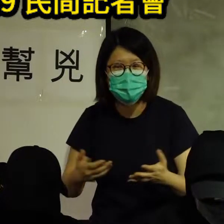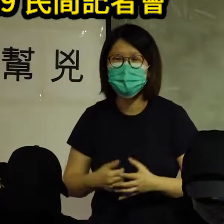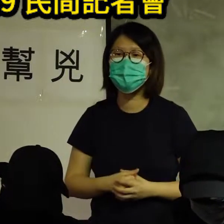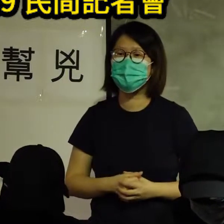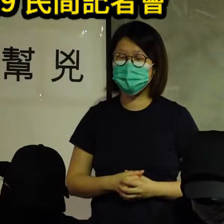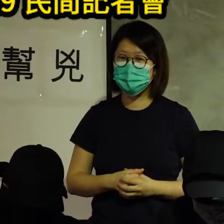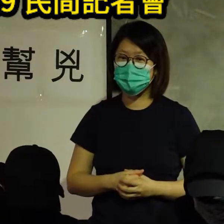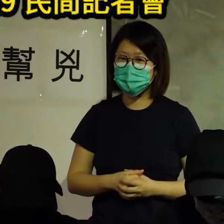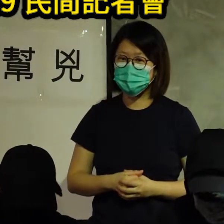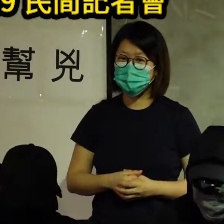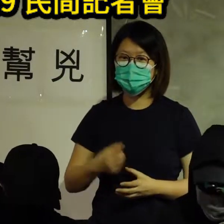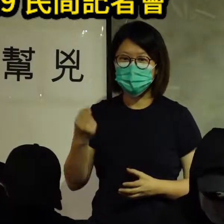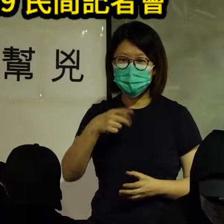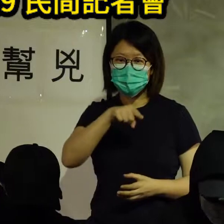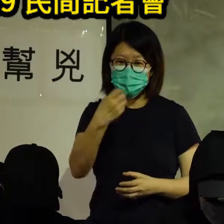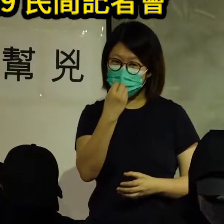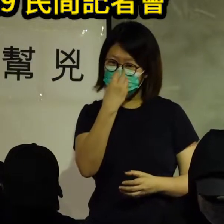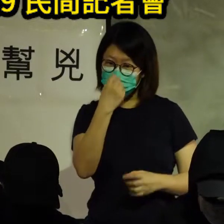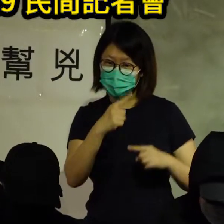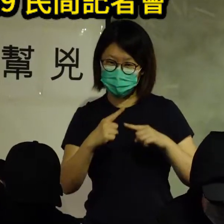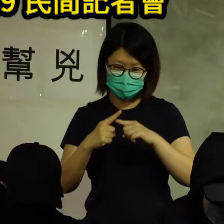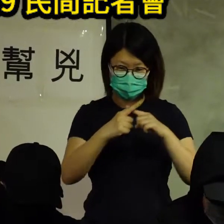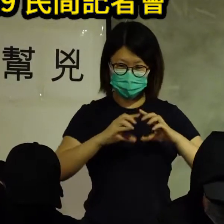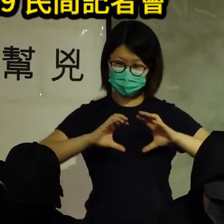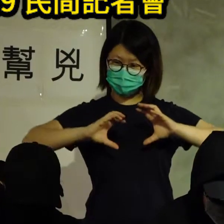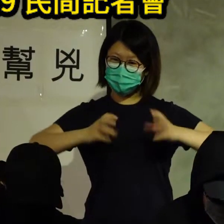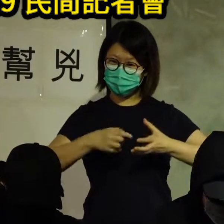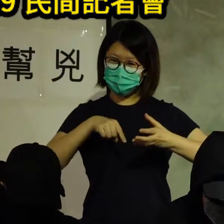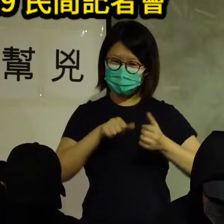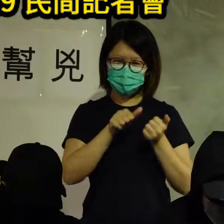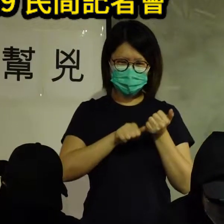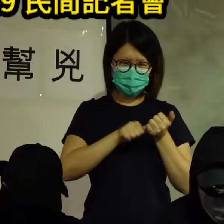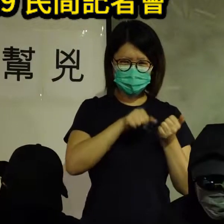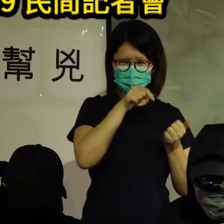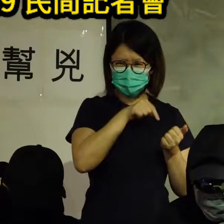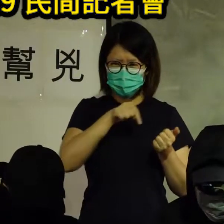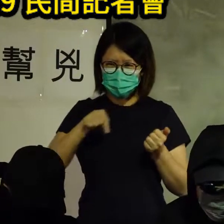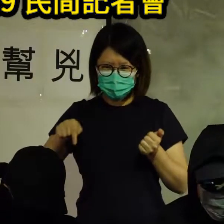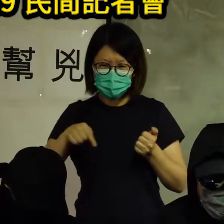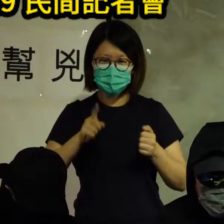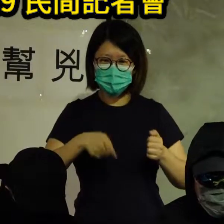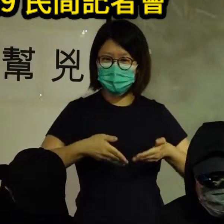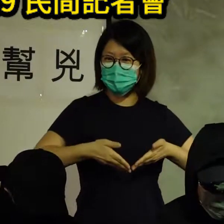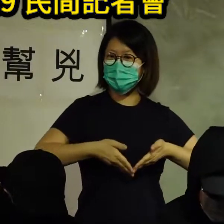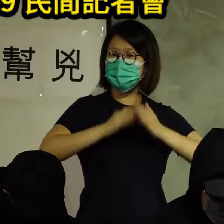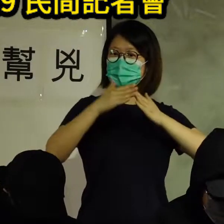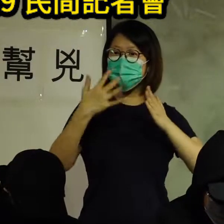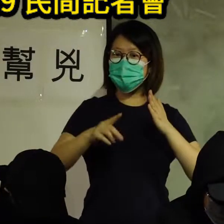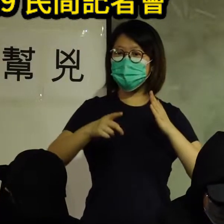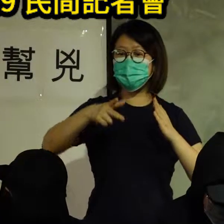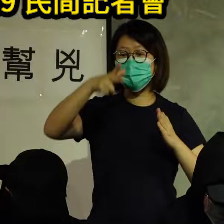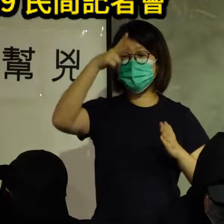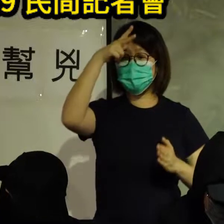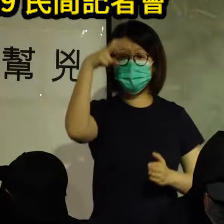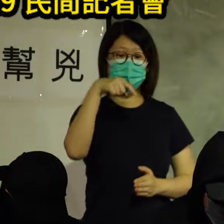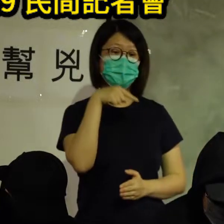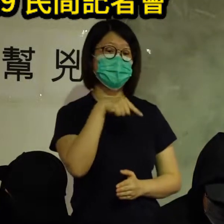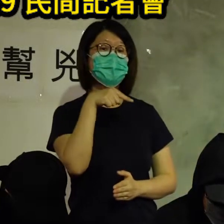過去大半年魔警和律政司濫用暴動罪名控訴數百名抗爭者